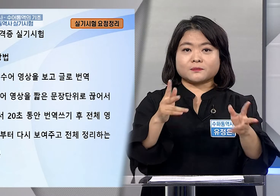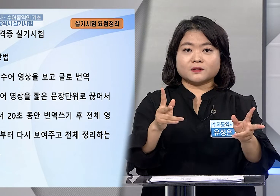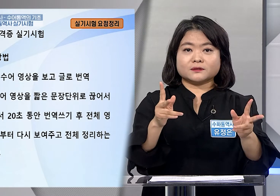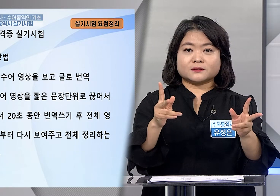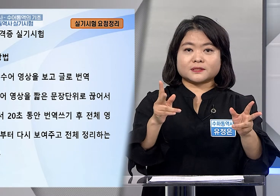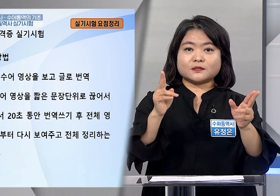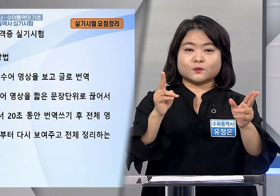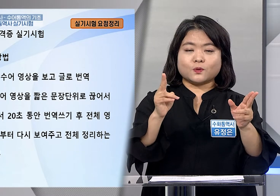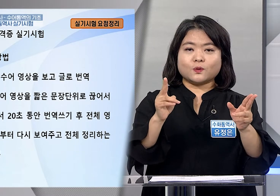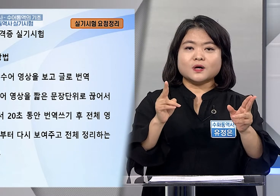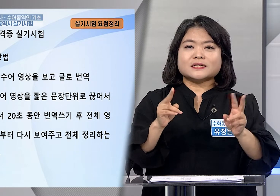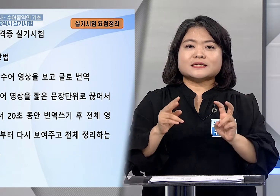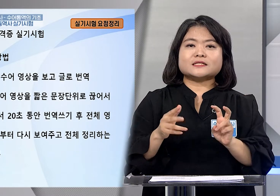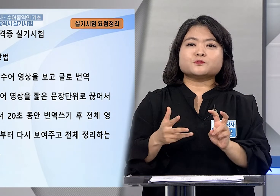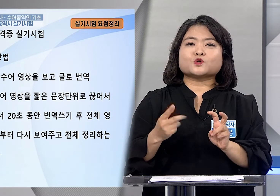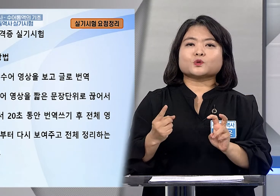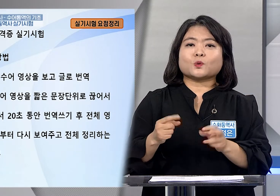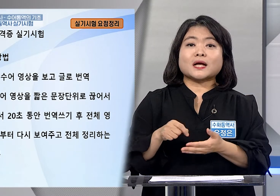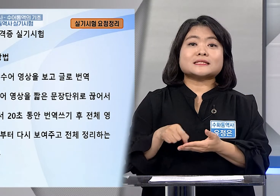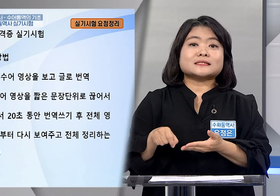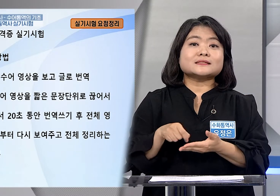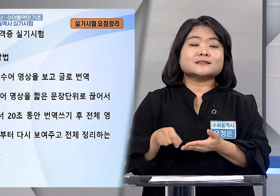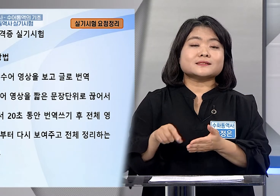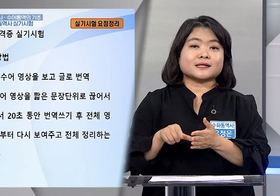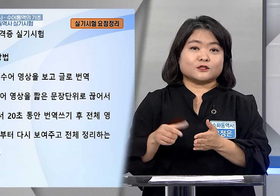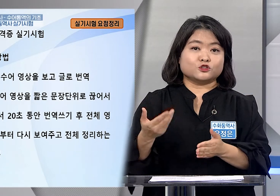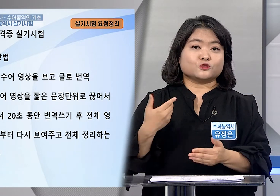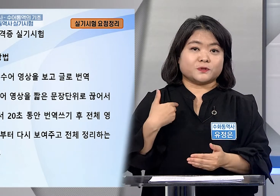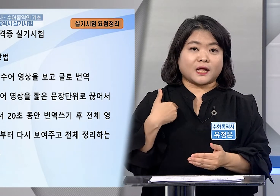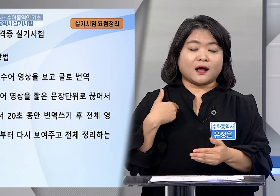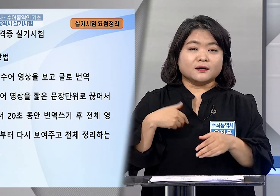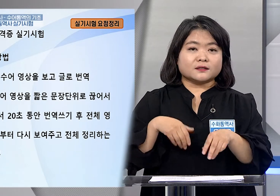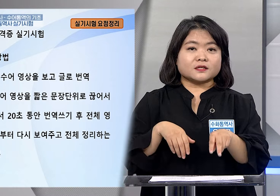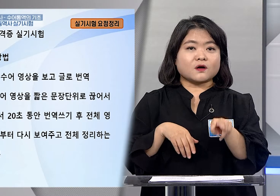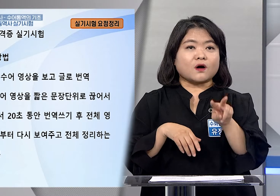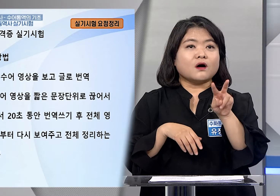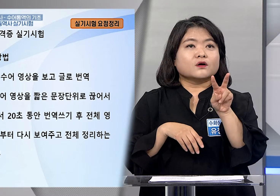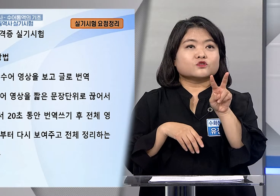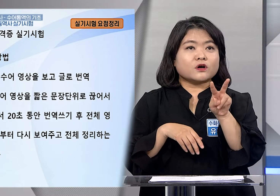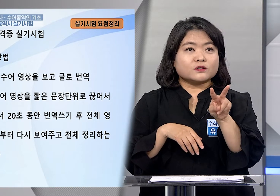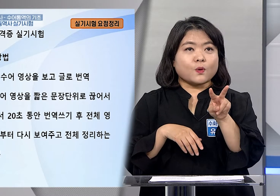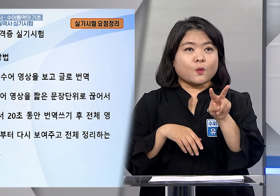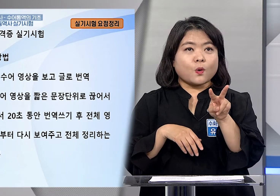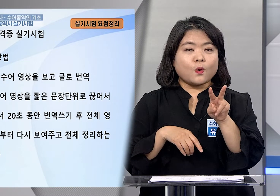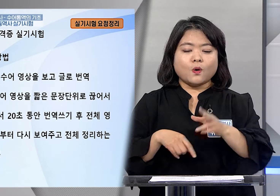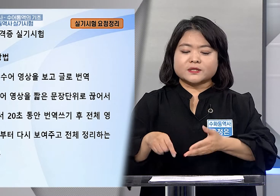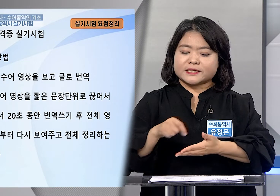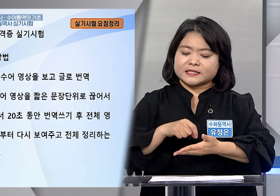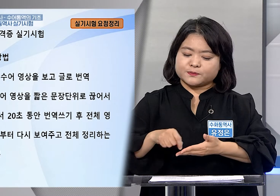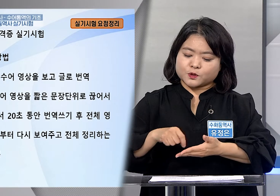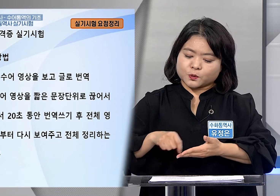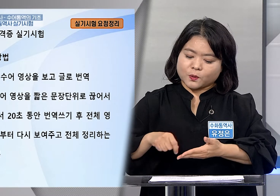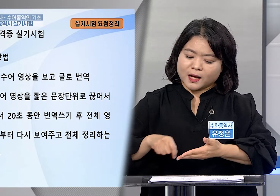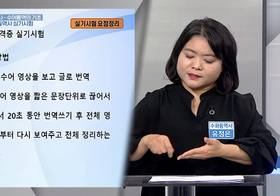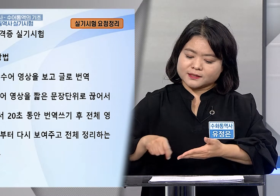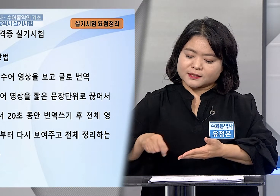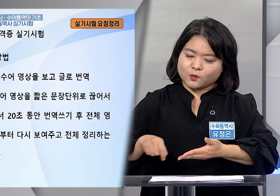진행되면 자르고 20초 동안 쓰는 시간을 줍니다. 그래서 수화를 보고 20초 동안